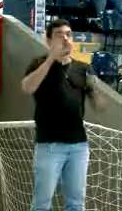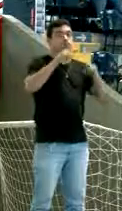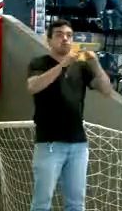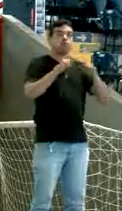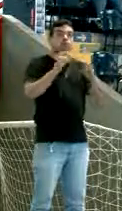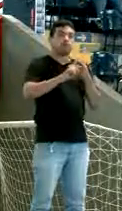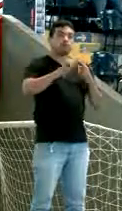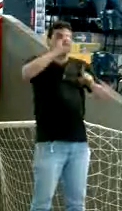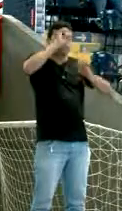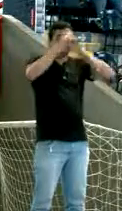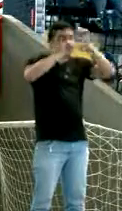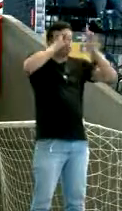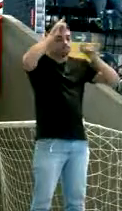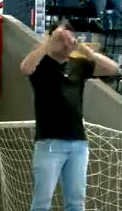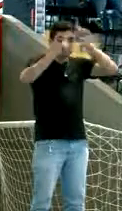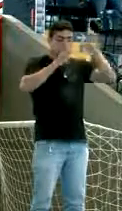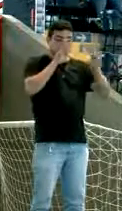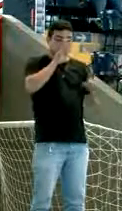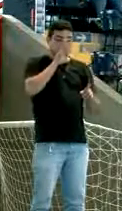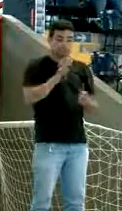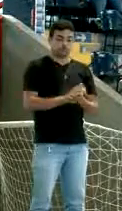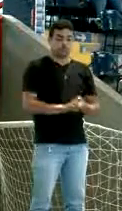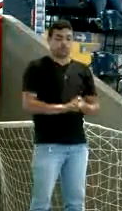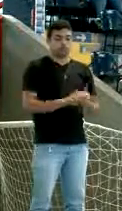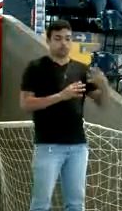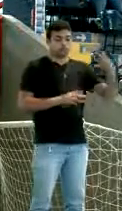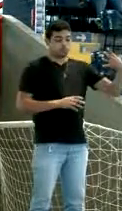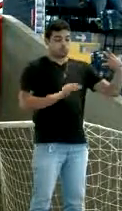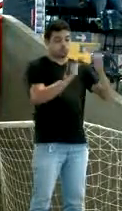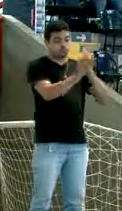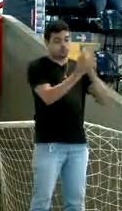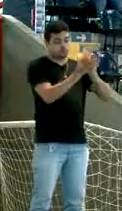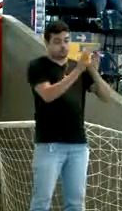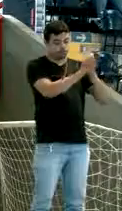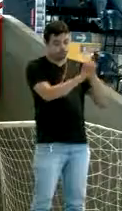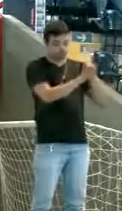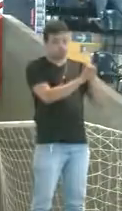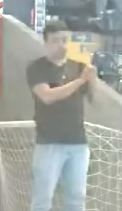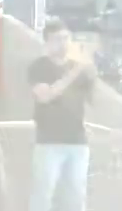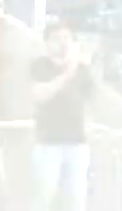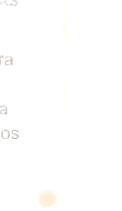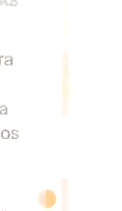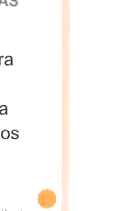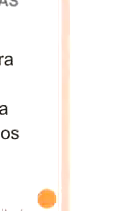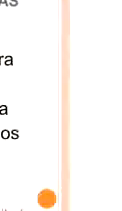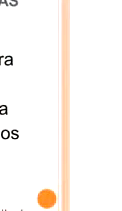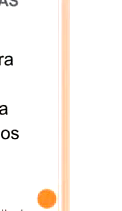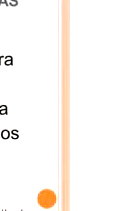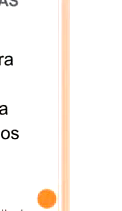que criaram essas histórias. Quarta arte que nós identificamos aqui é a pintura.